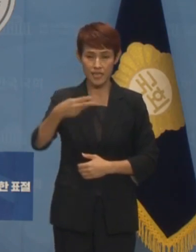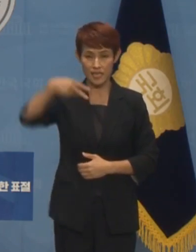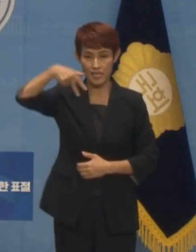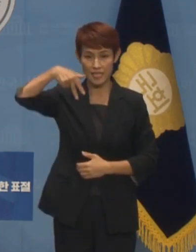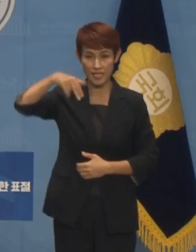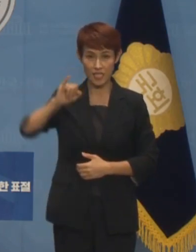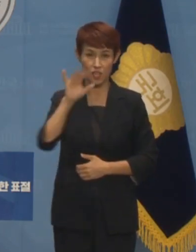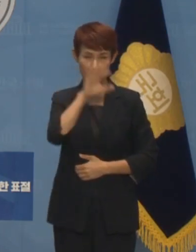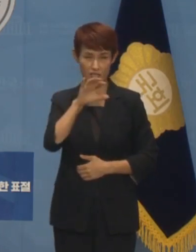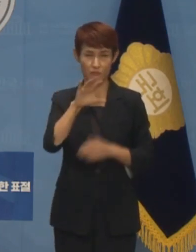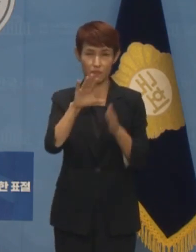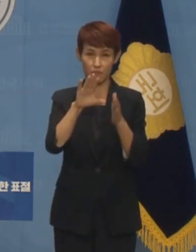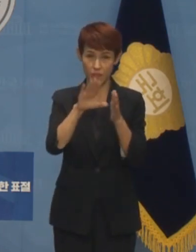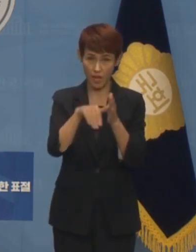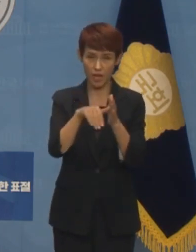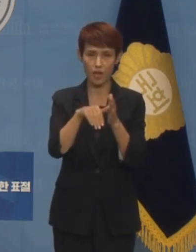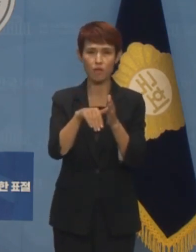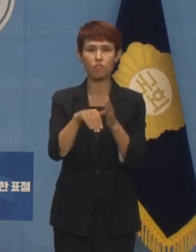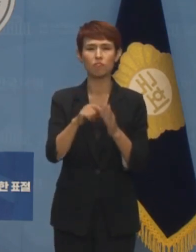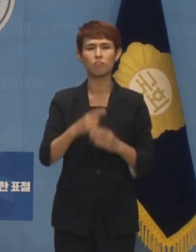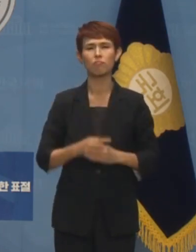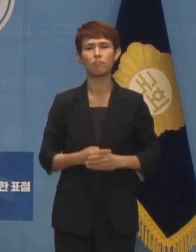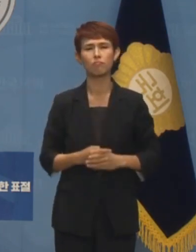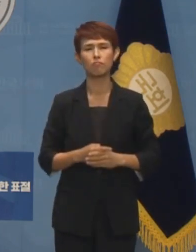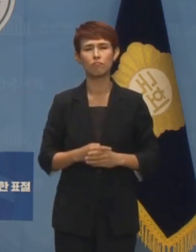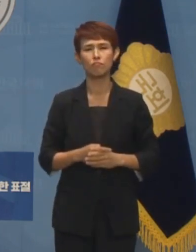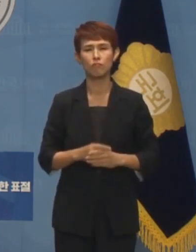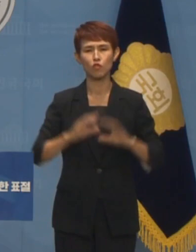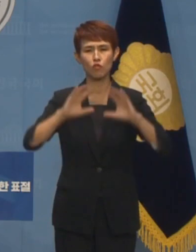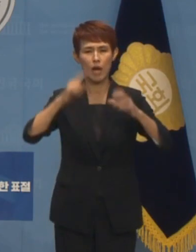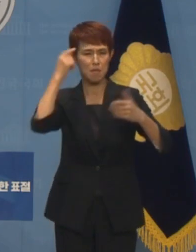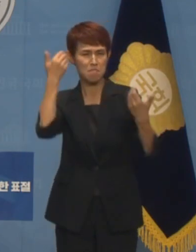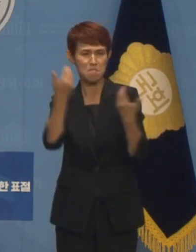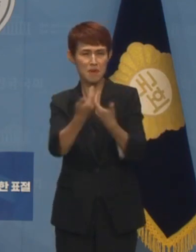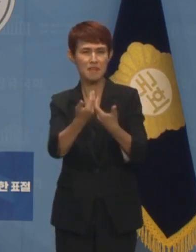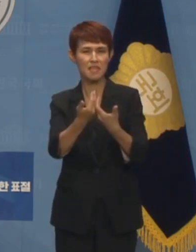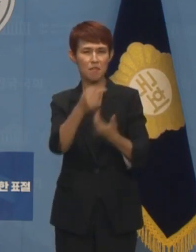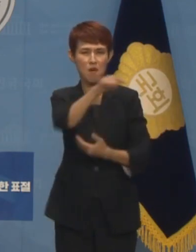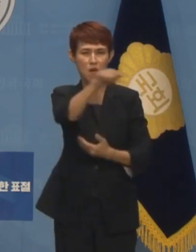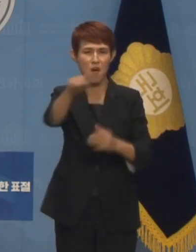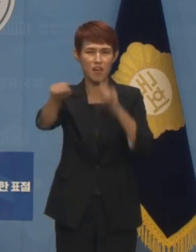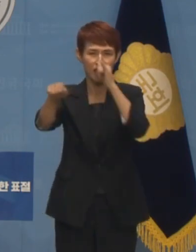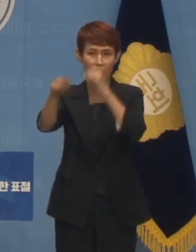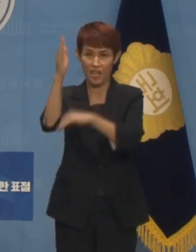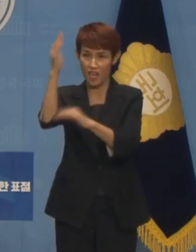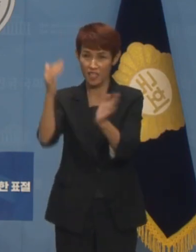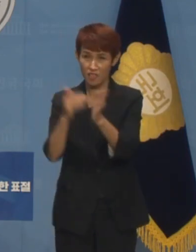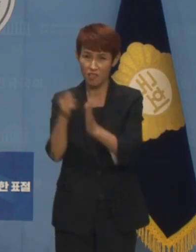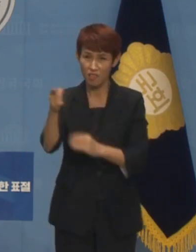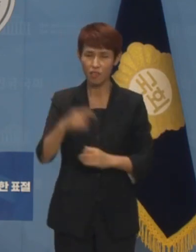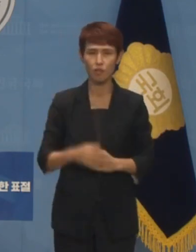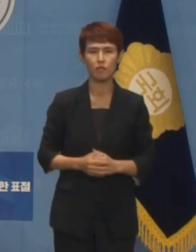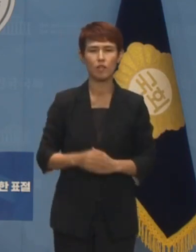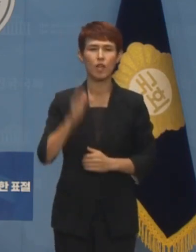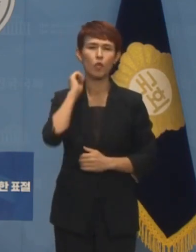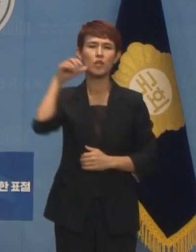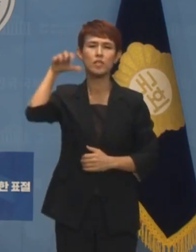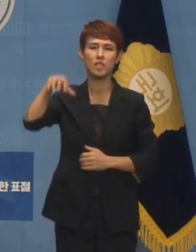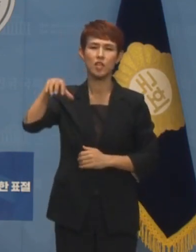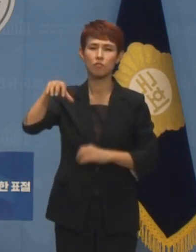위협하는 반국가 세력들이 곳곳에서 암약하고 있다고 했는데 먼저